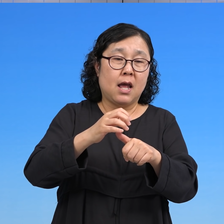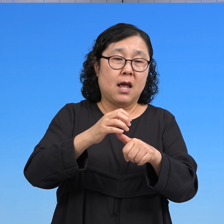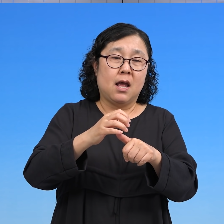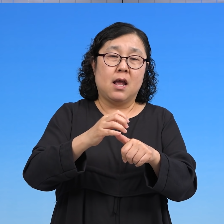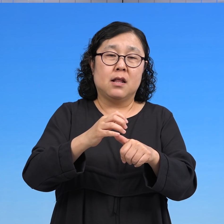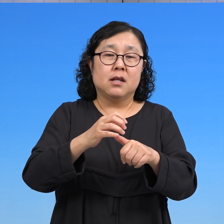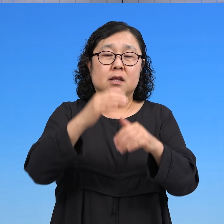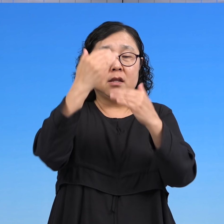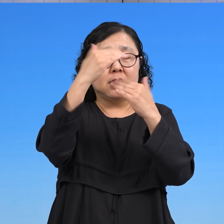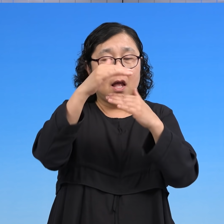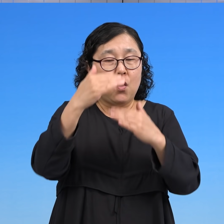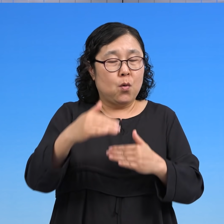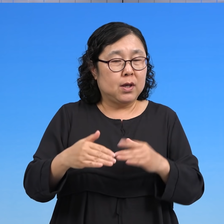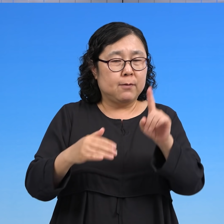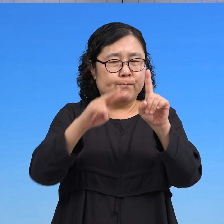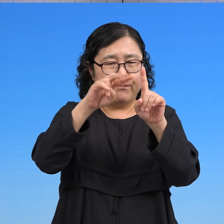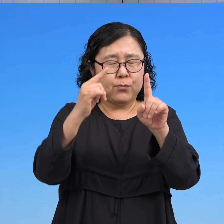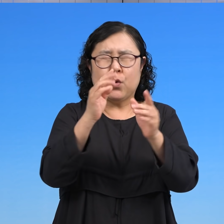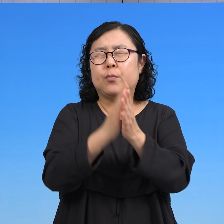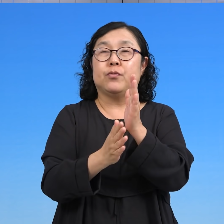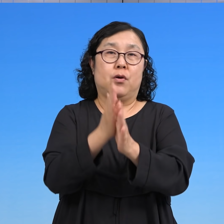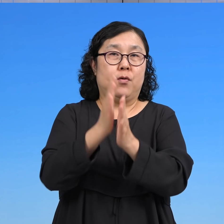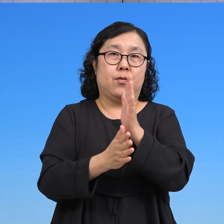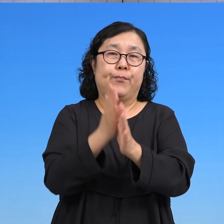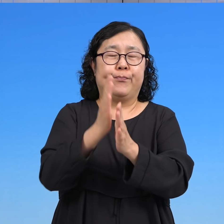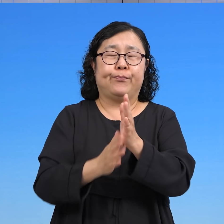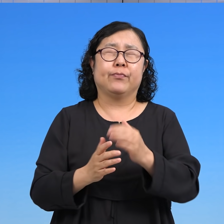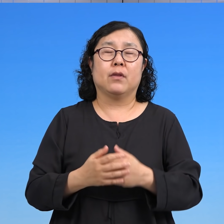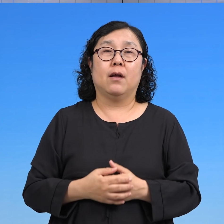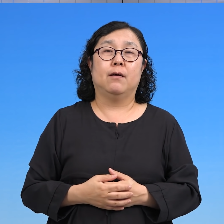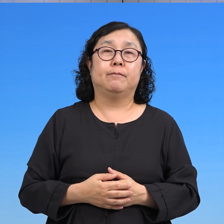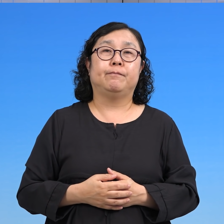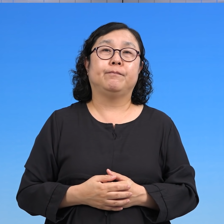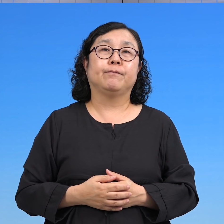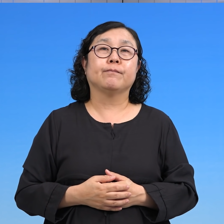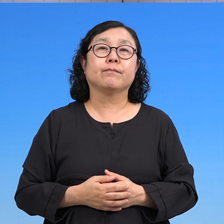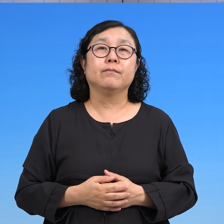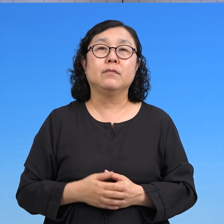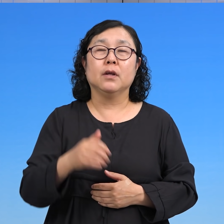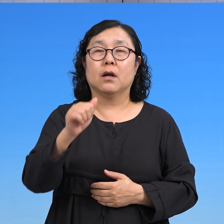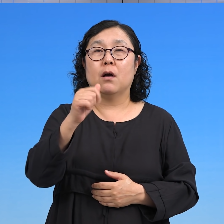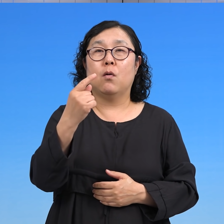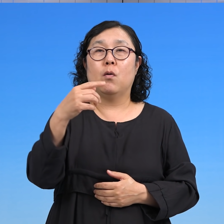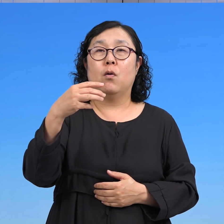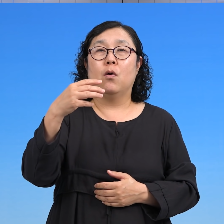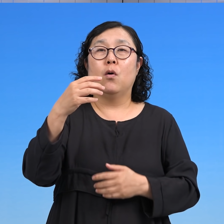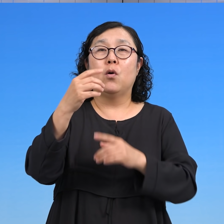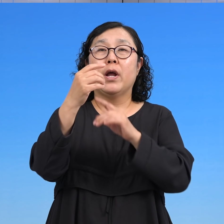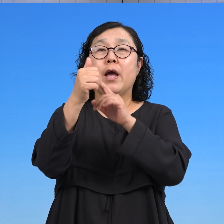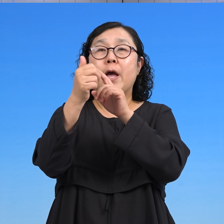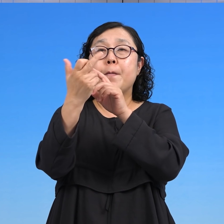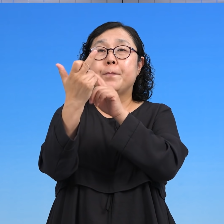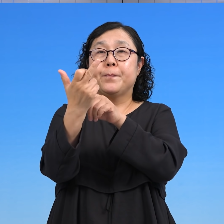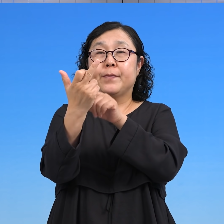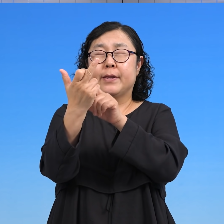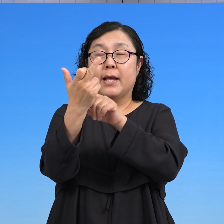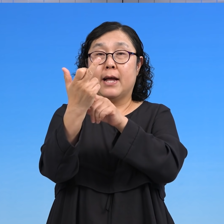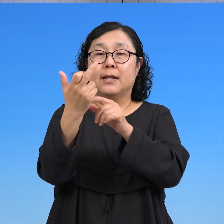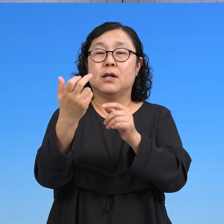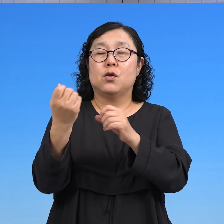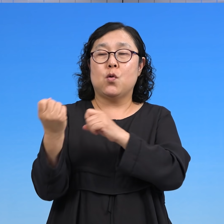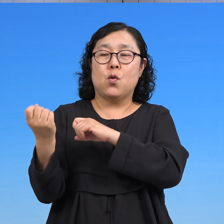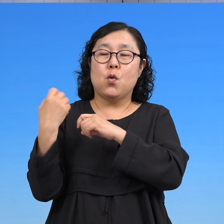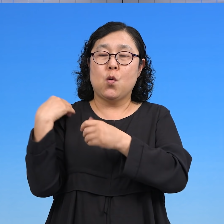그런 내용이 한마디도 없습니다. 제가 이 호렙산을 회복해야 된다는 건요,